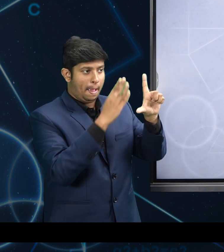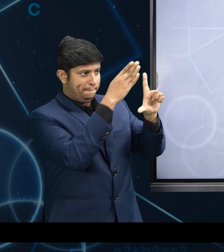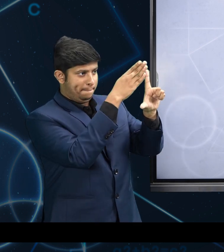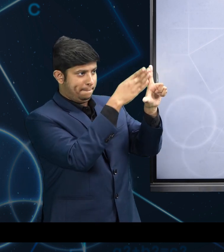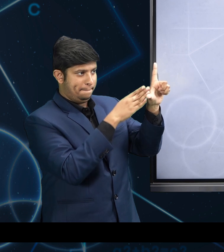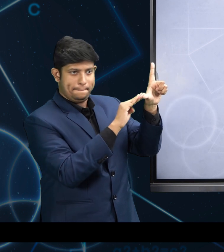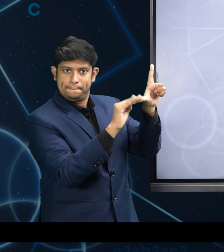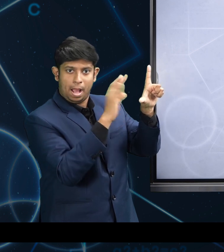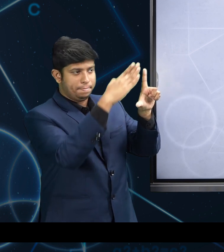కుడి త్రిభుజం,